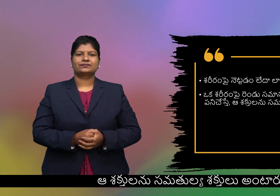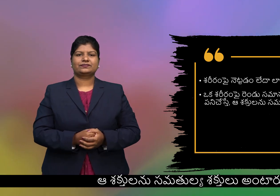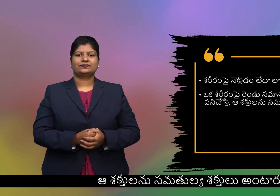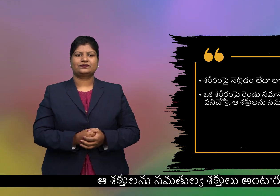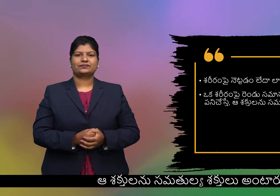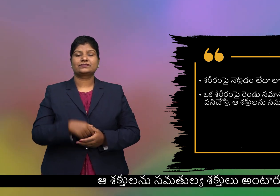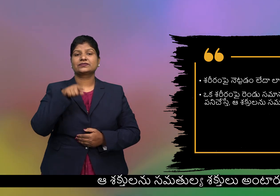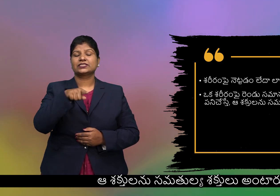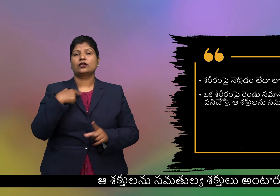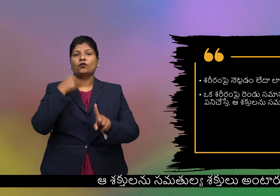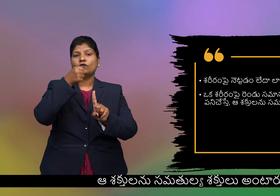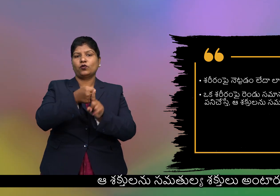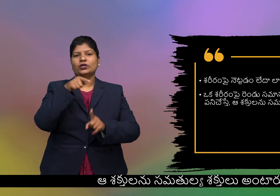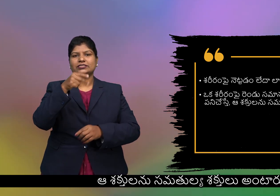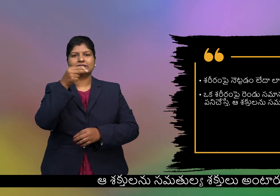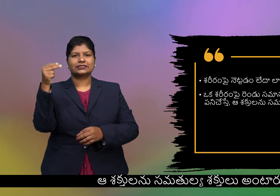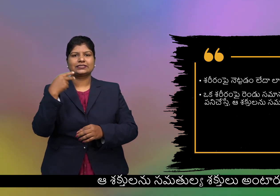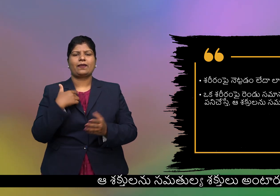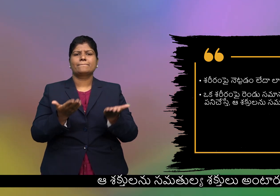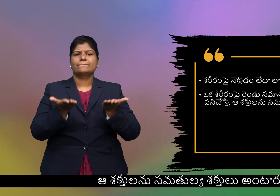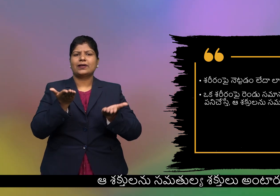ఆ శక్తులను సమతుల్య శక్తులు అంటారు.